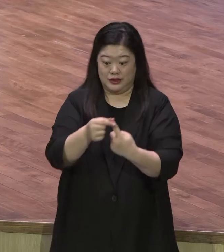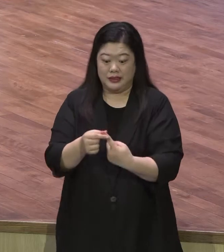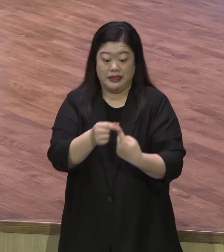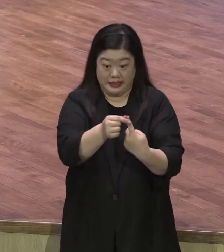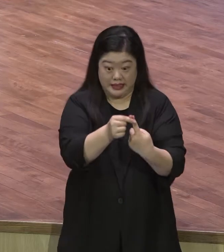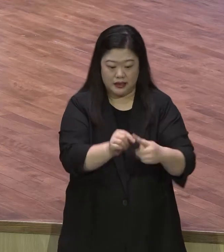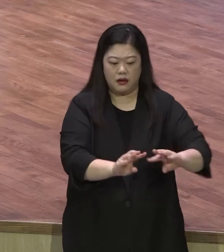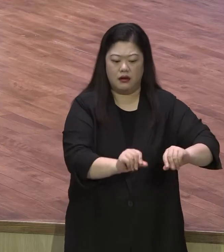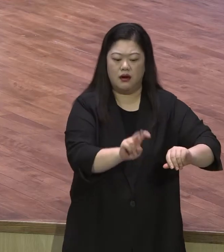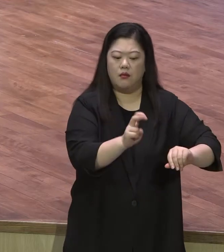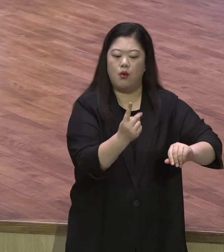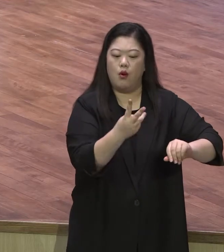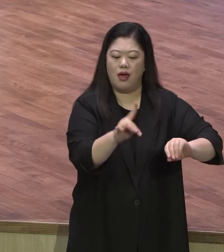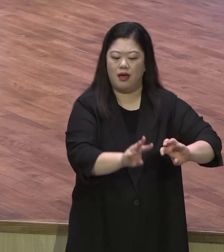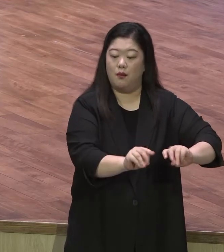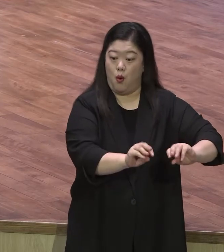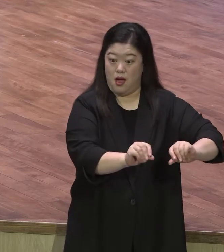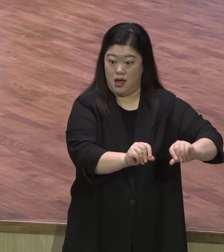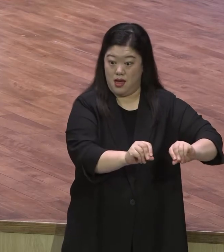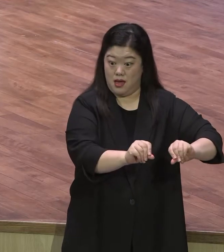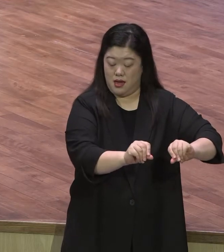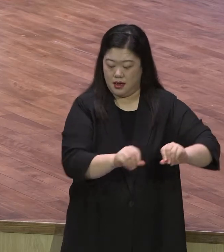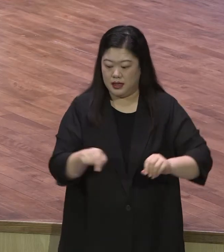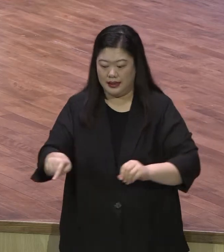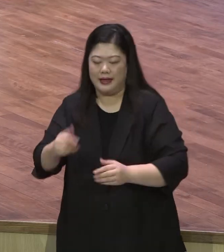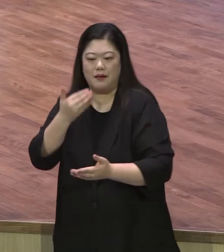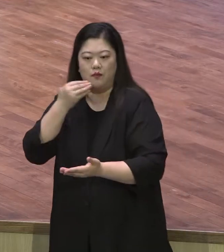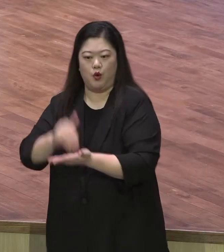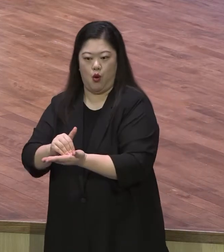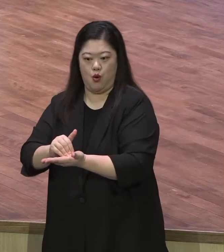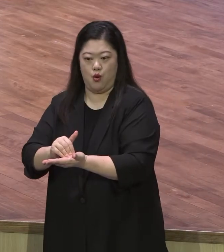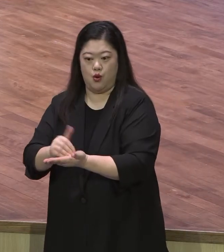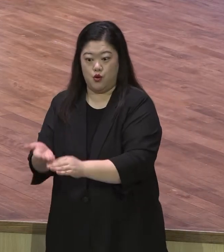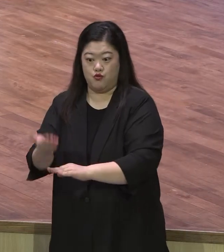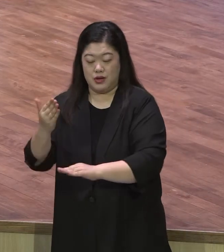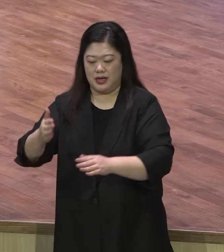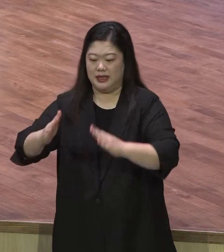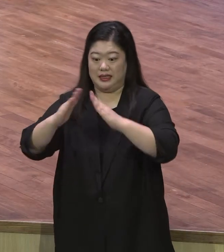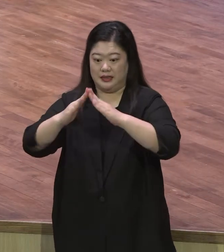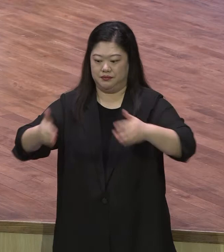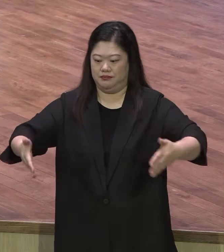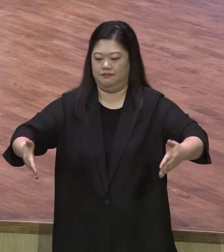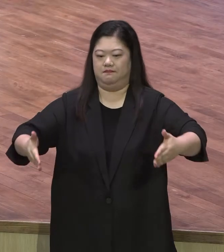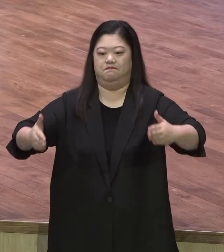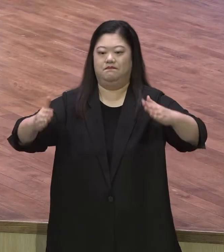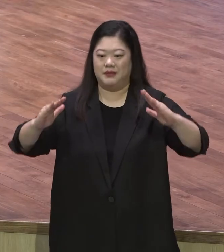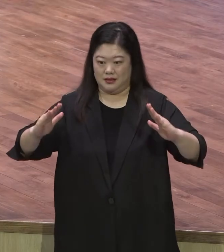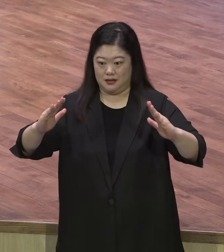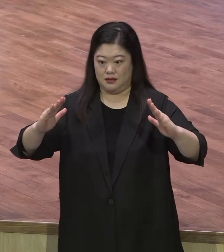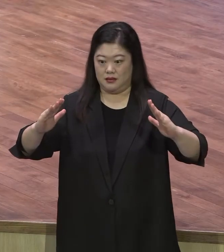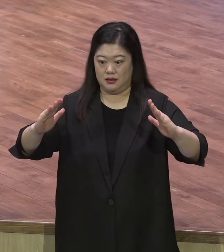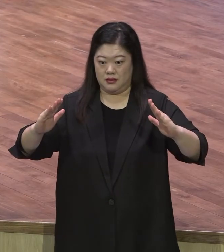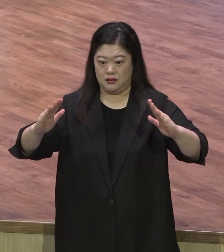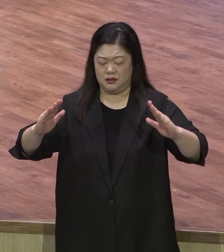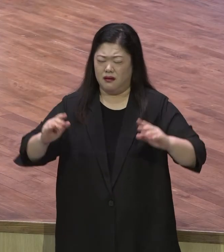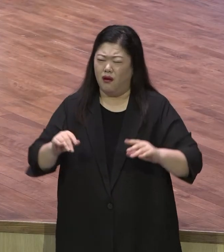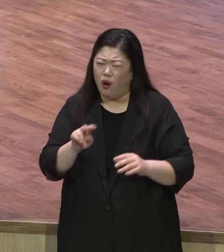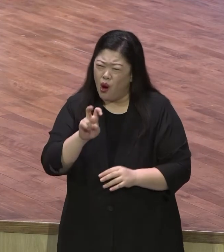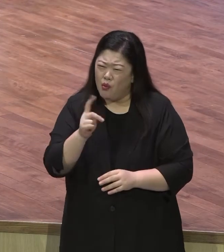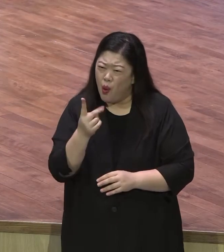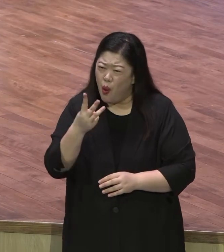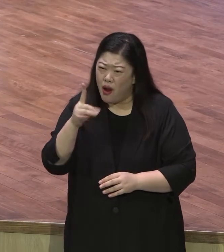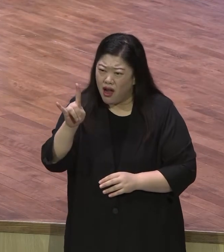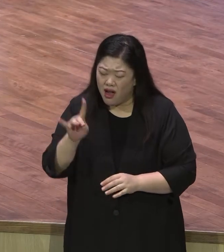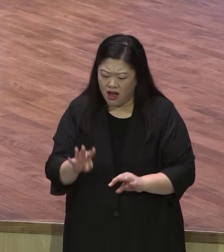모래 위에 어떻게 집을 짓느냐 그렇게 말할 수 있는데 그런데 그 이스라엘 그 당시